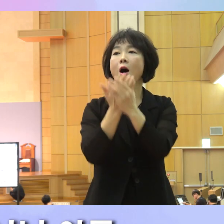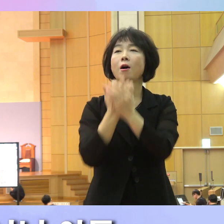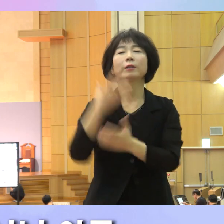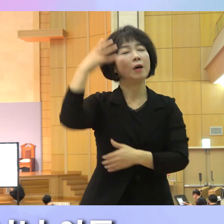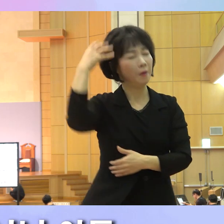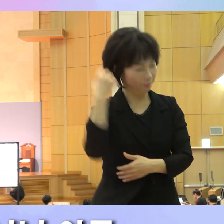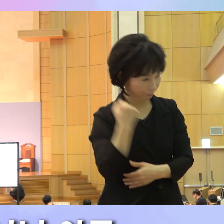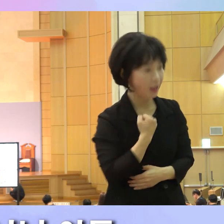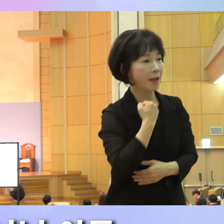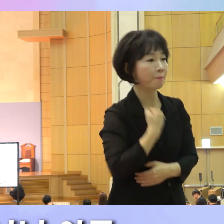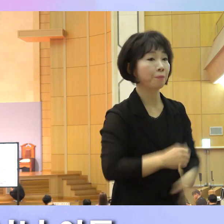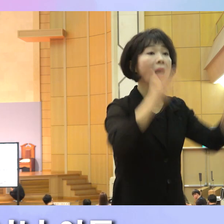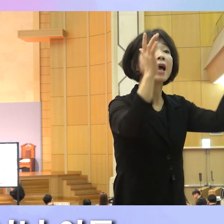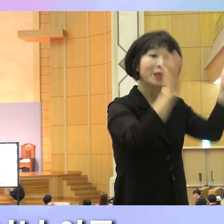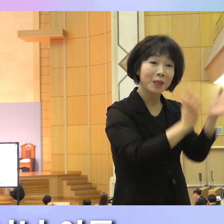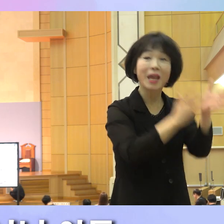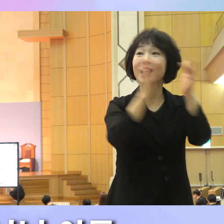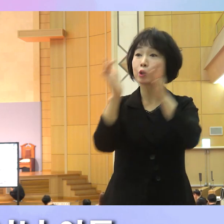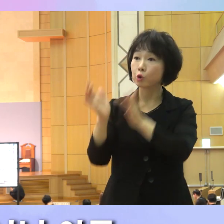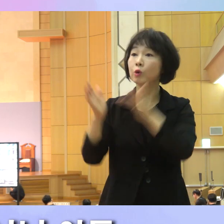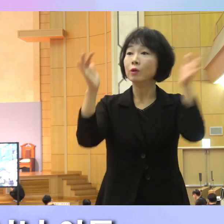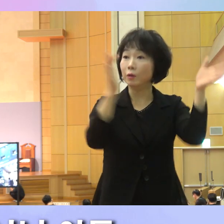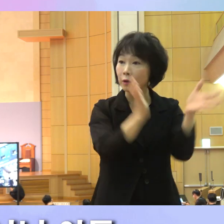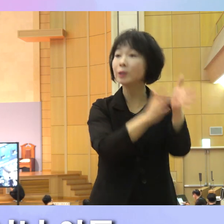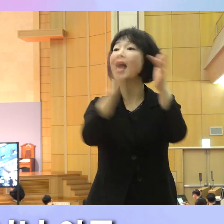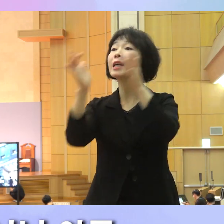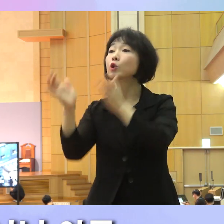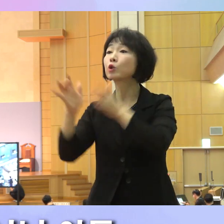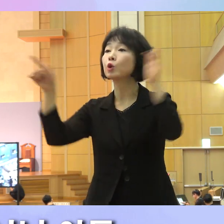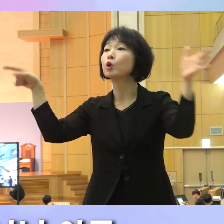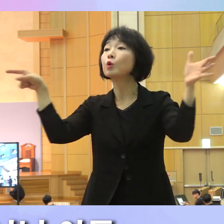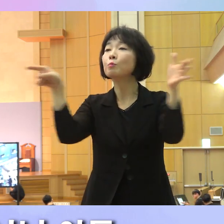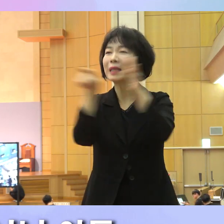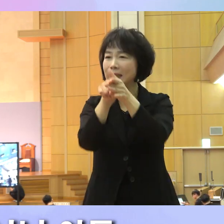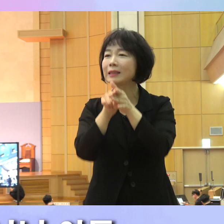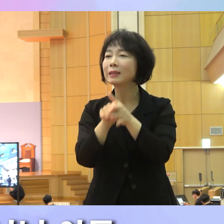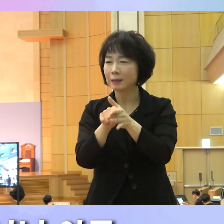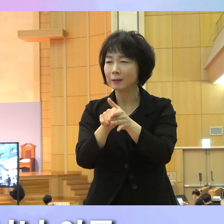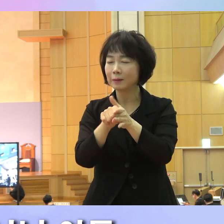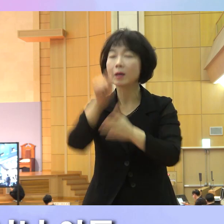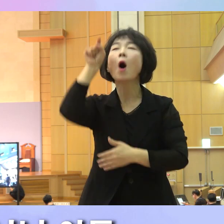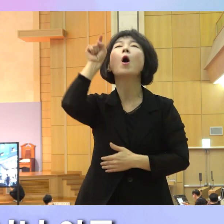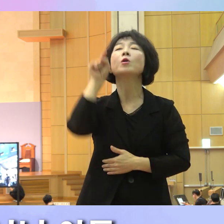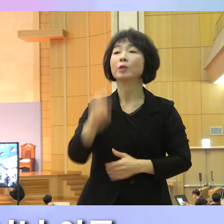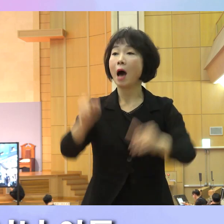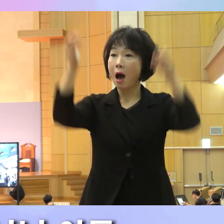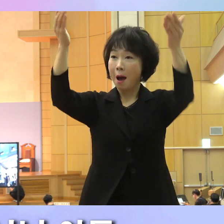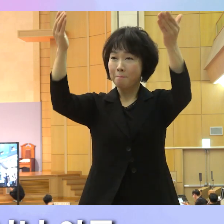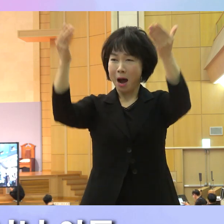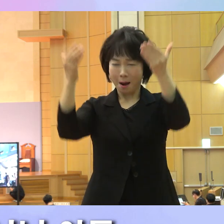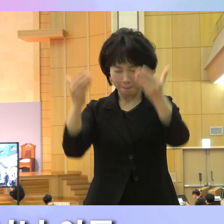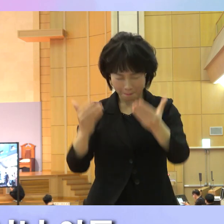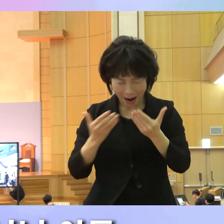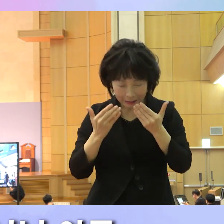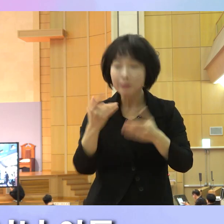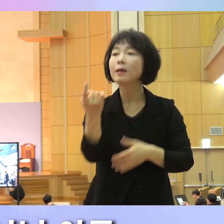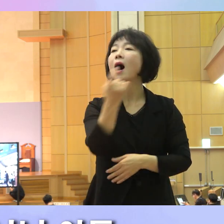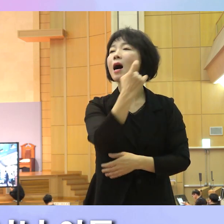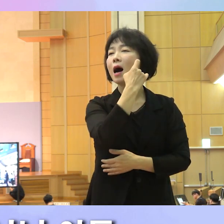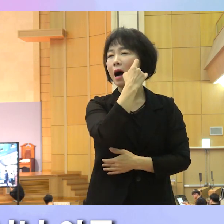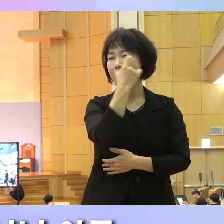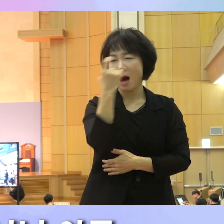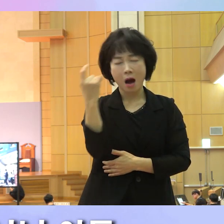모두 얻었네. 예수 예수 믿는 것은